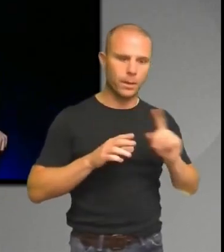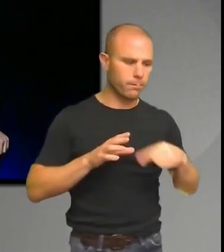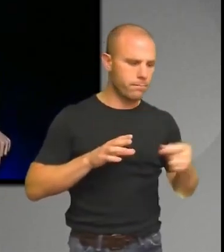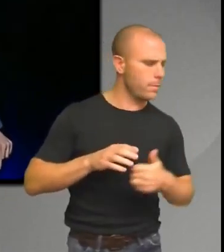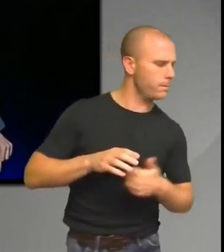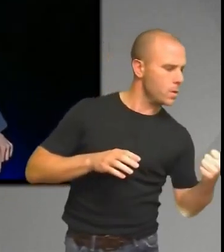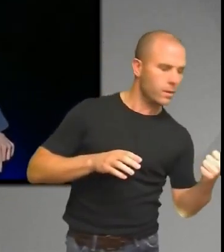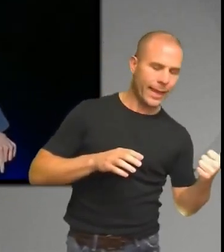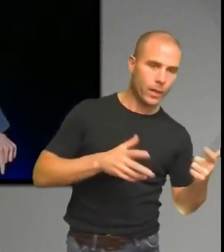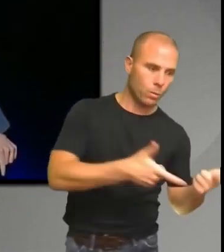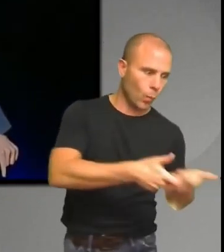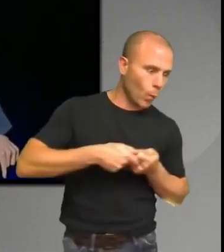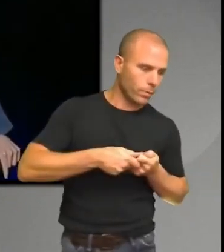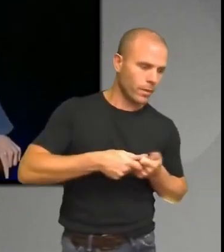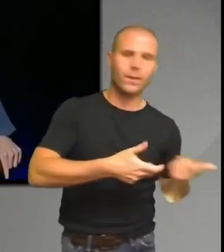blåsa ut.